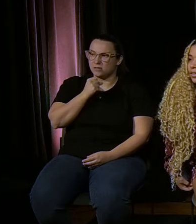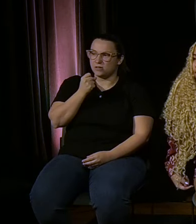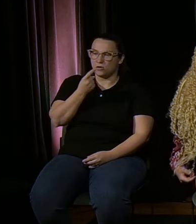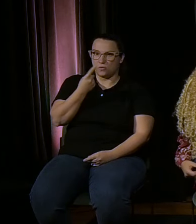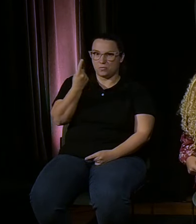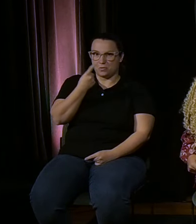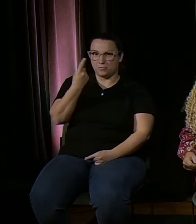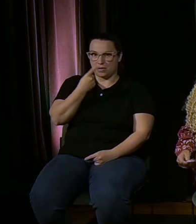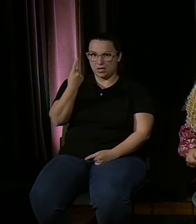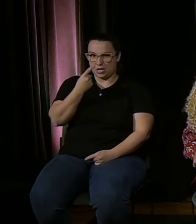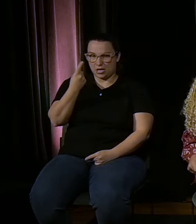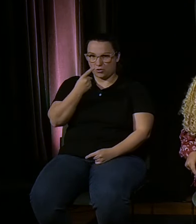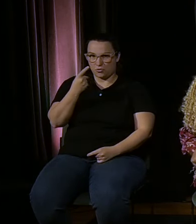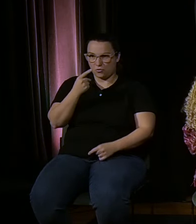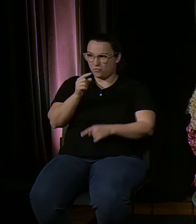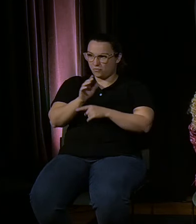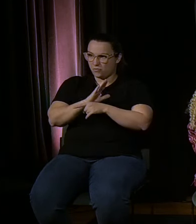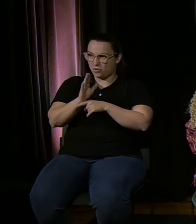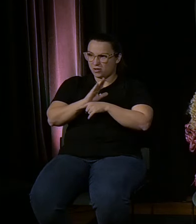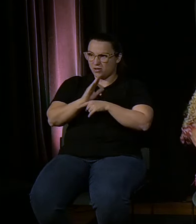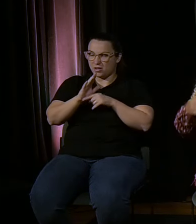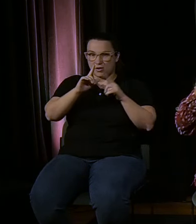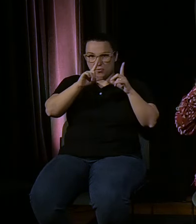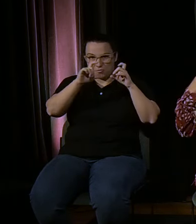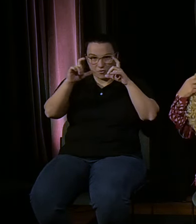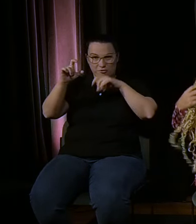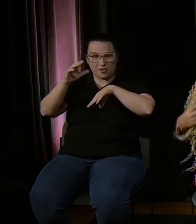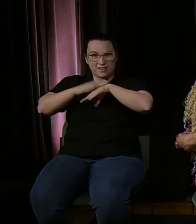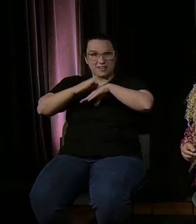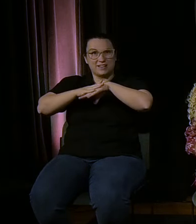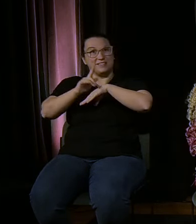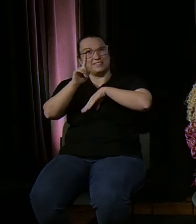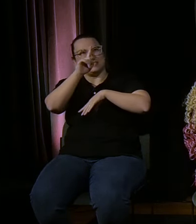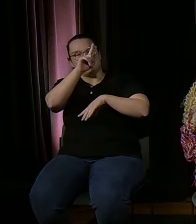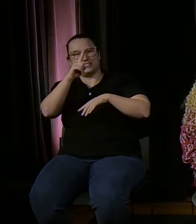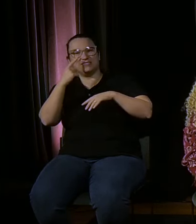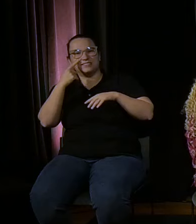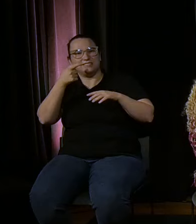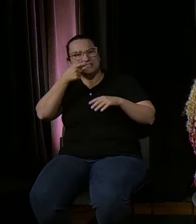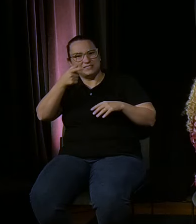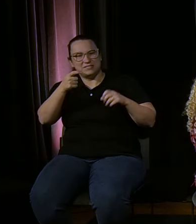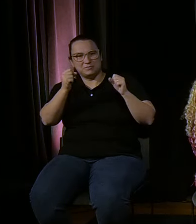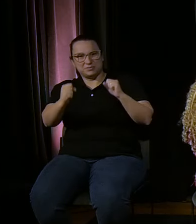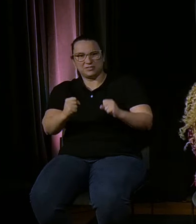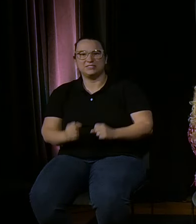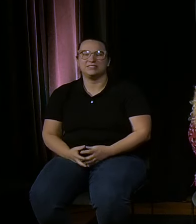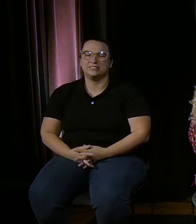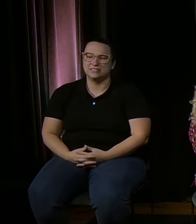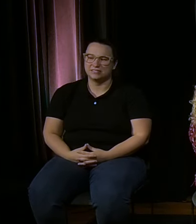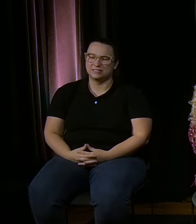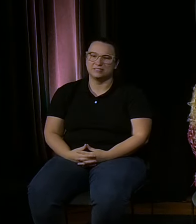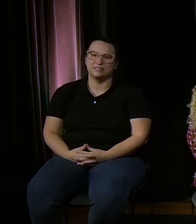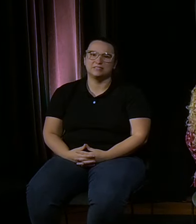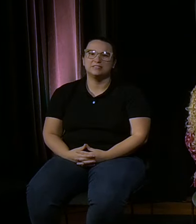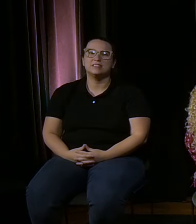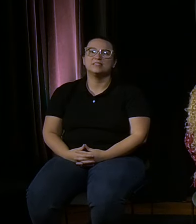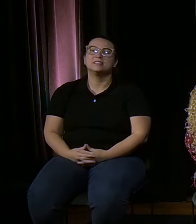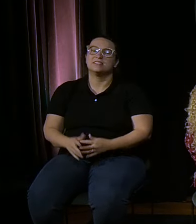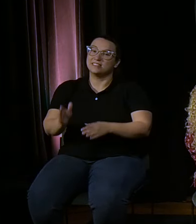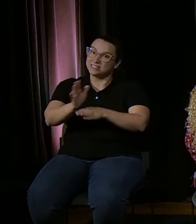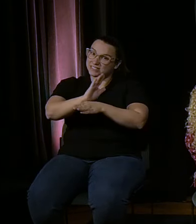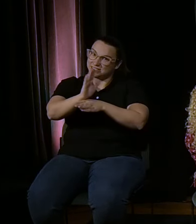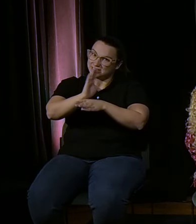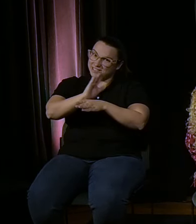foi fotografado pelo Walter Firmo, que está em exposição aqui. Então, só apontando para quem tiver... Cinema Negro está além do